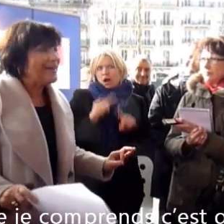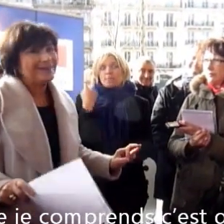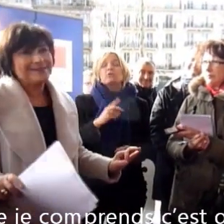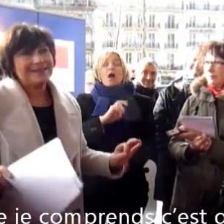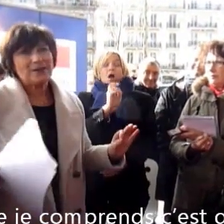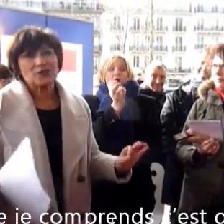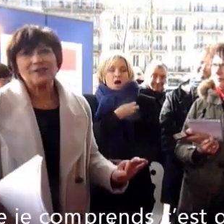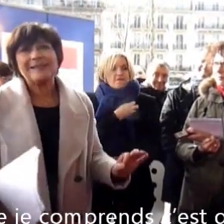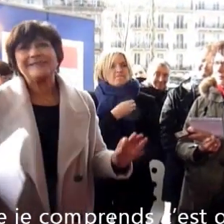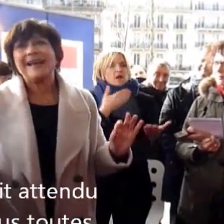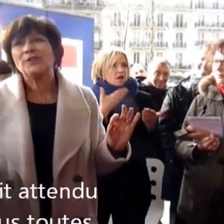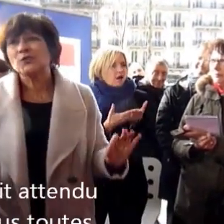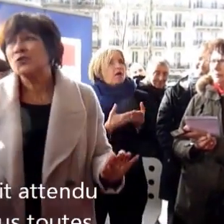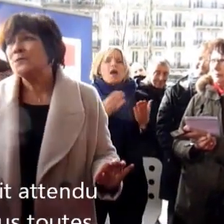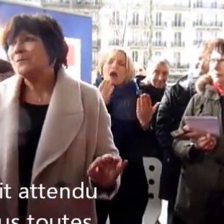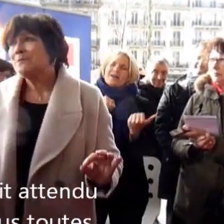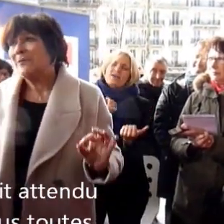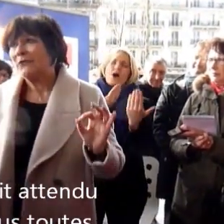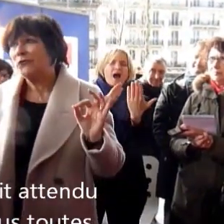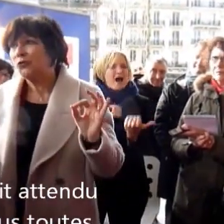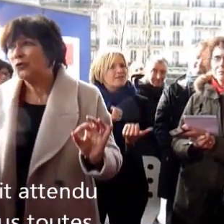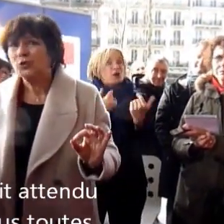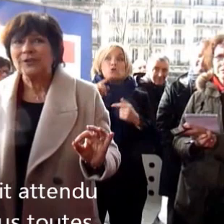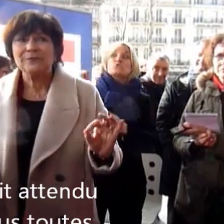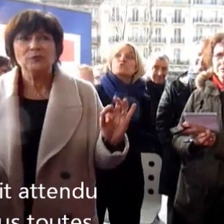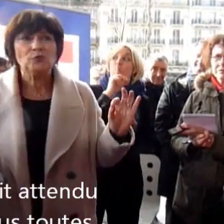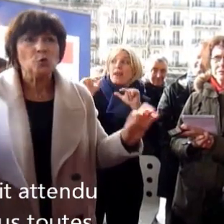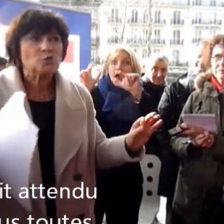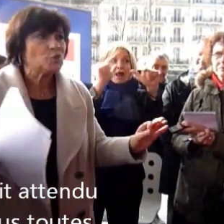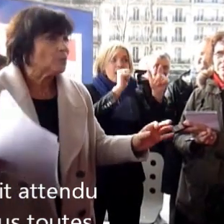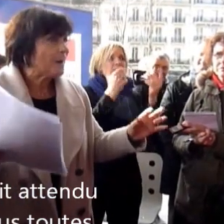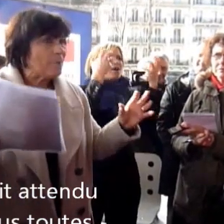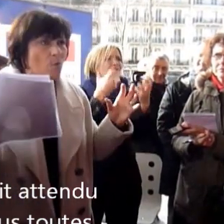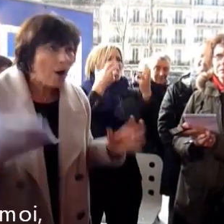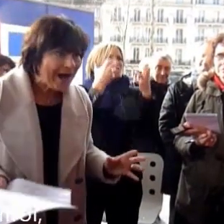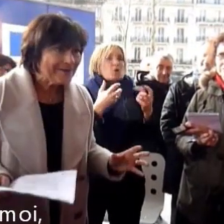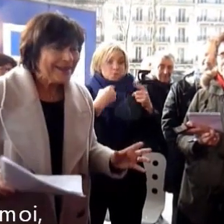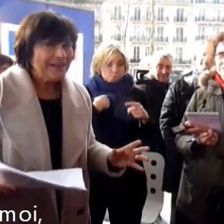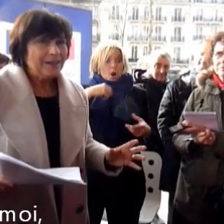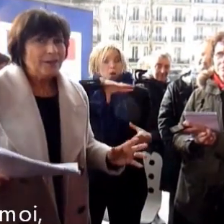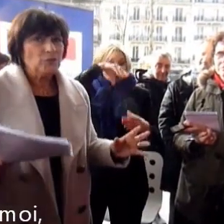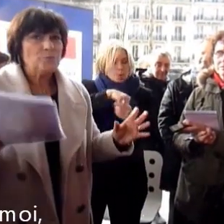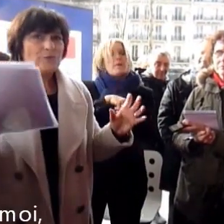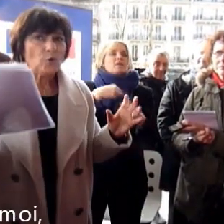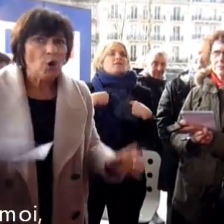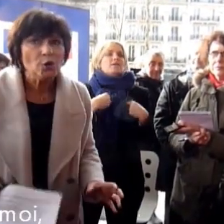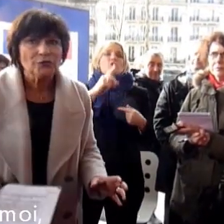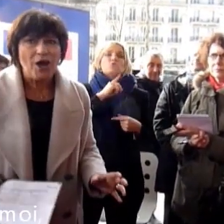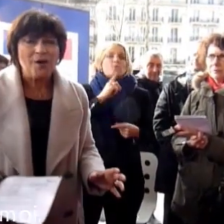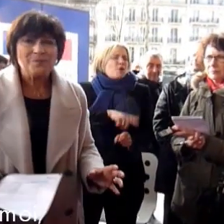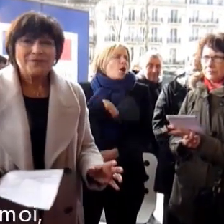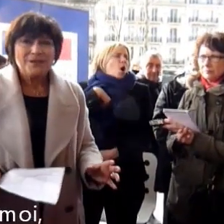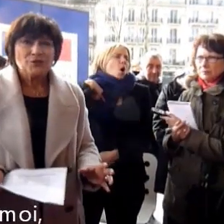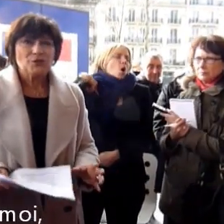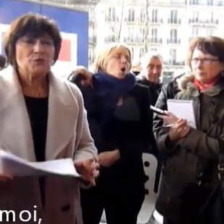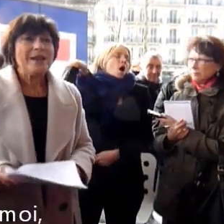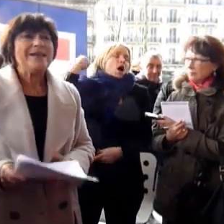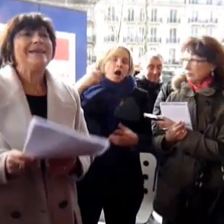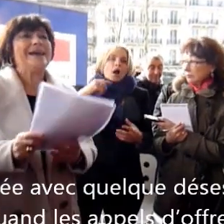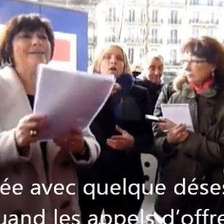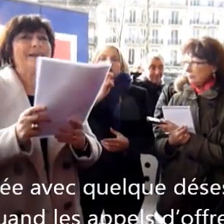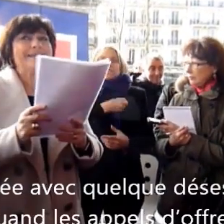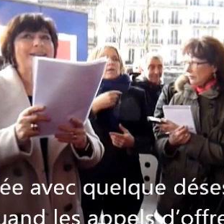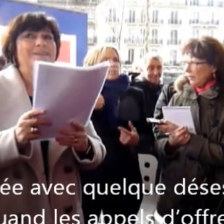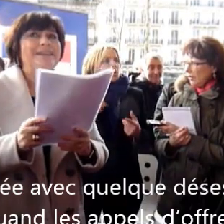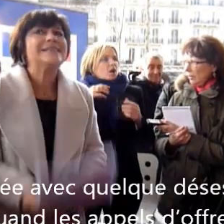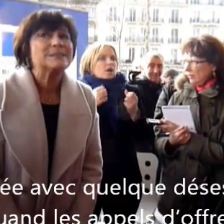que enfin, c'est quelque chose qui était attendu par vous toutes et vous tous, donc par moi. depuis trop longtemps. Je suis